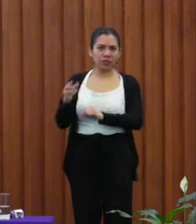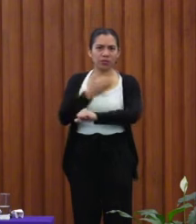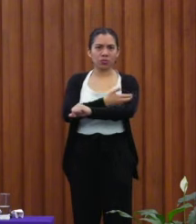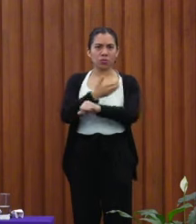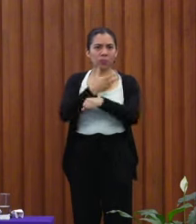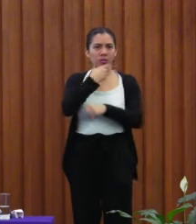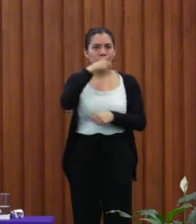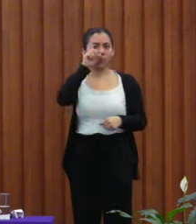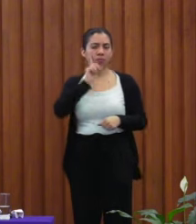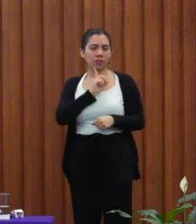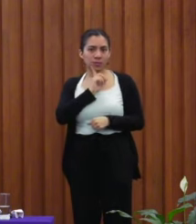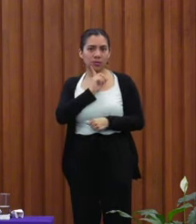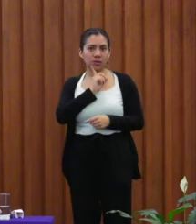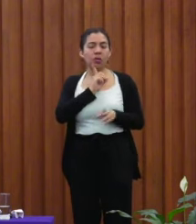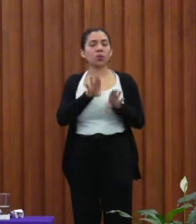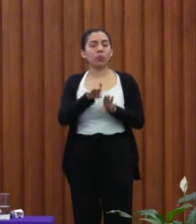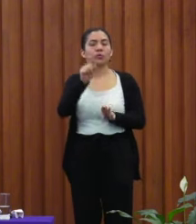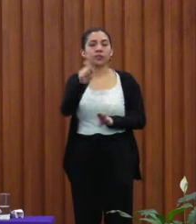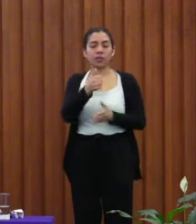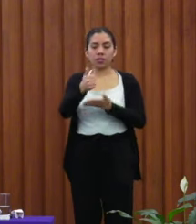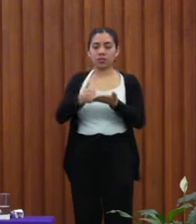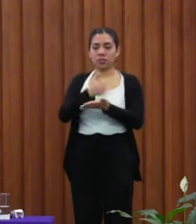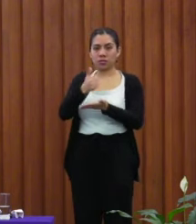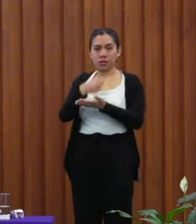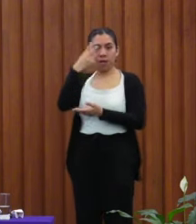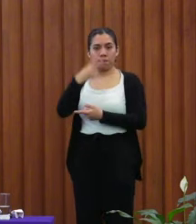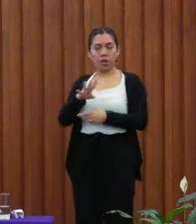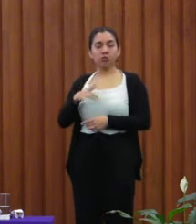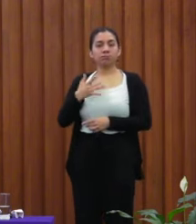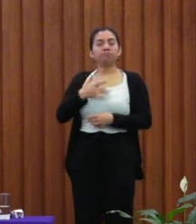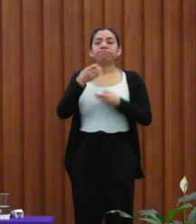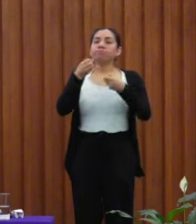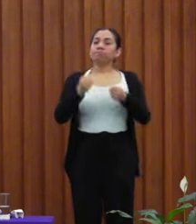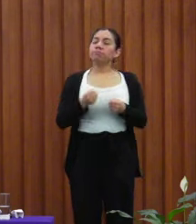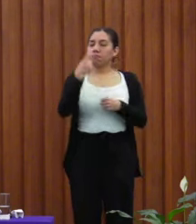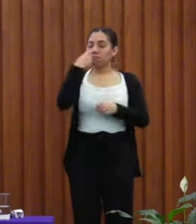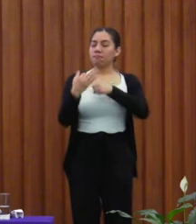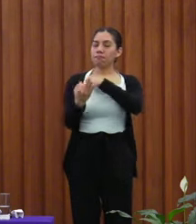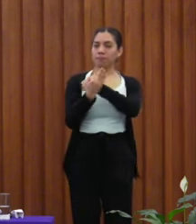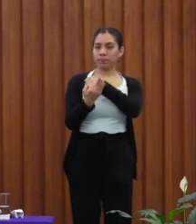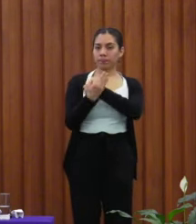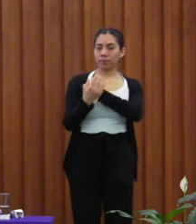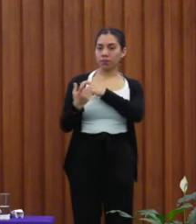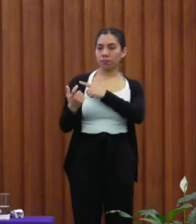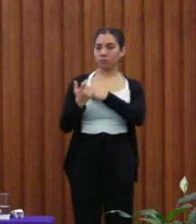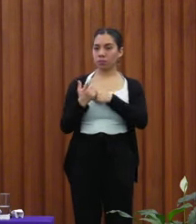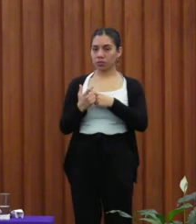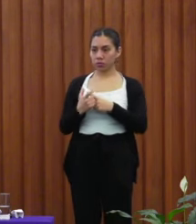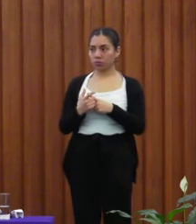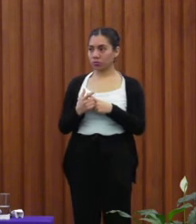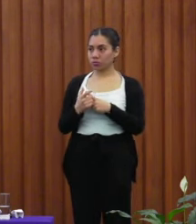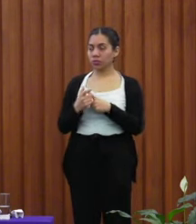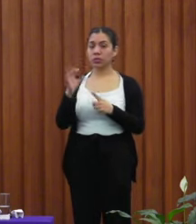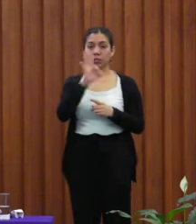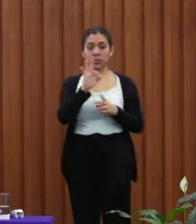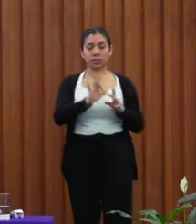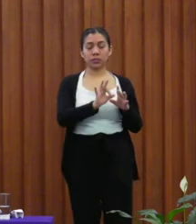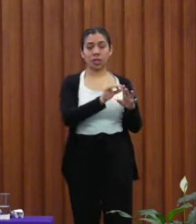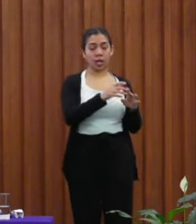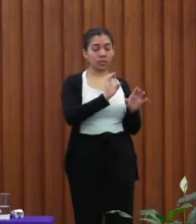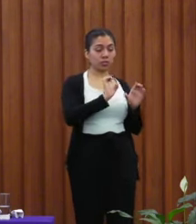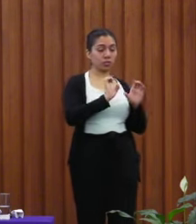compañeros y compañeres como una ciudad de refugio y protección, ¿no? Que entonces vienen huyendo de Chiapas,